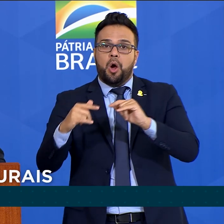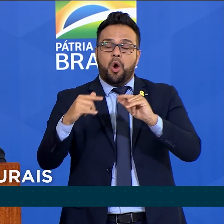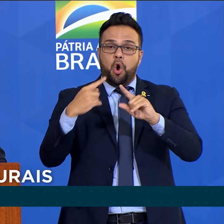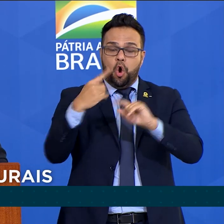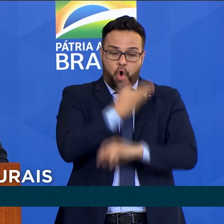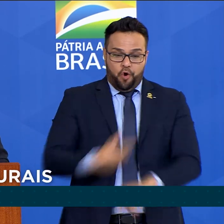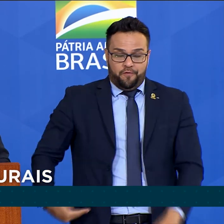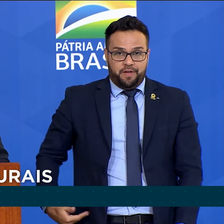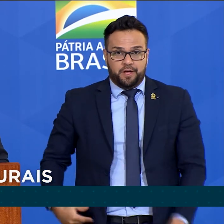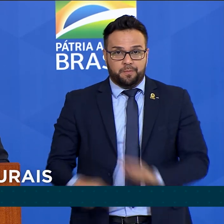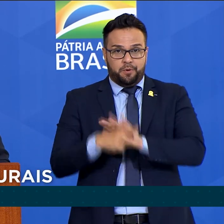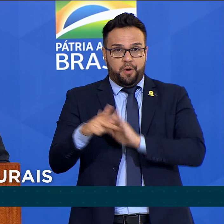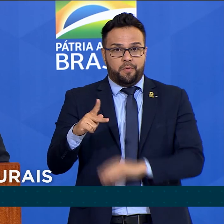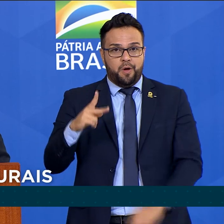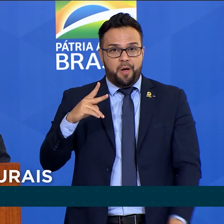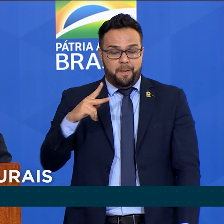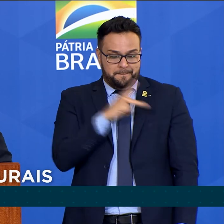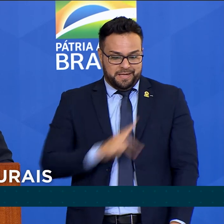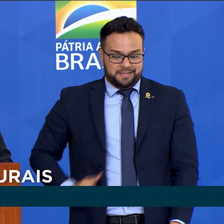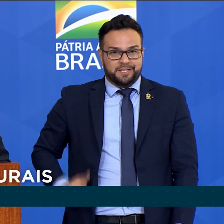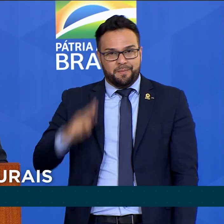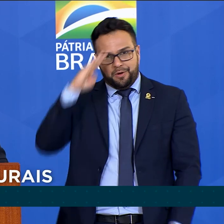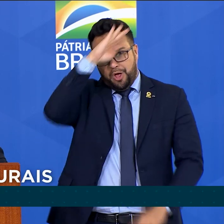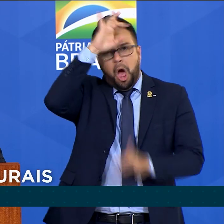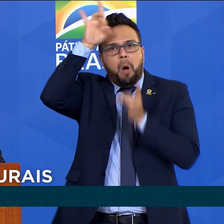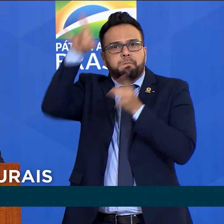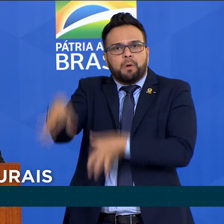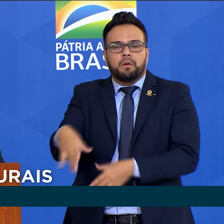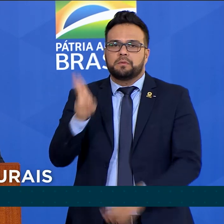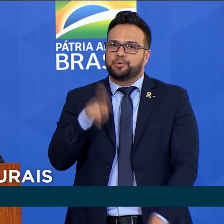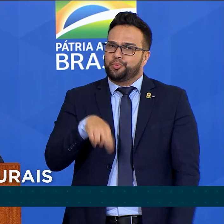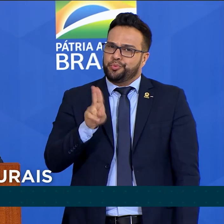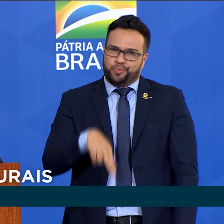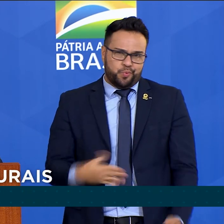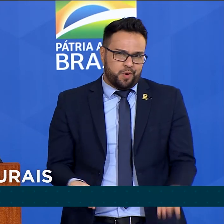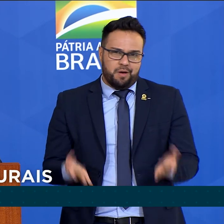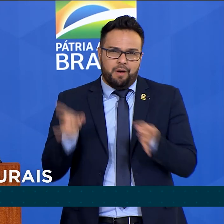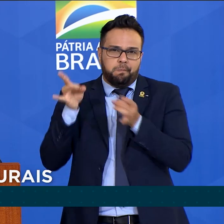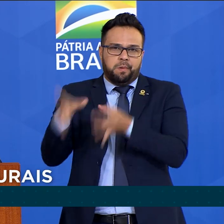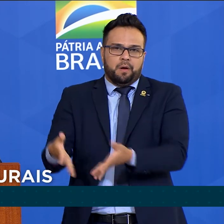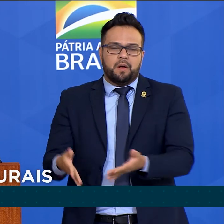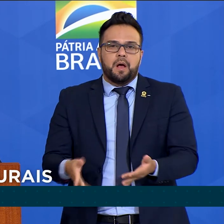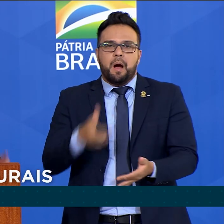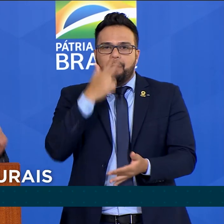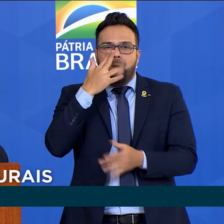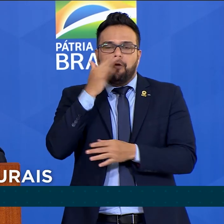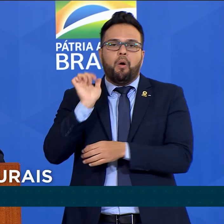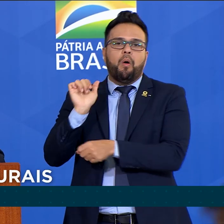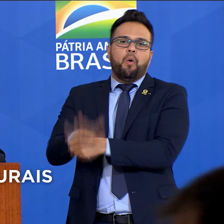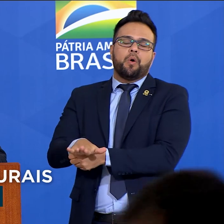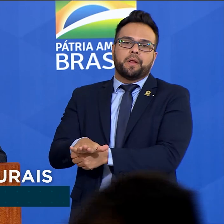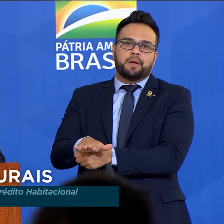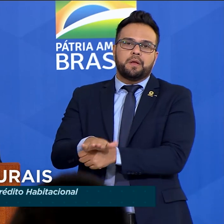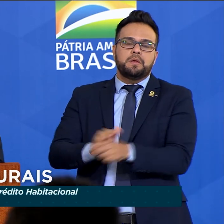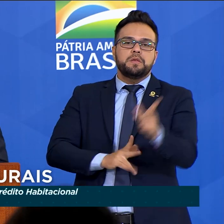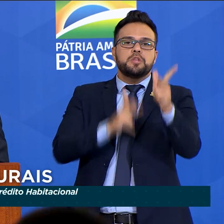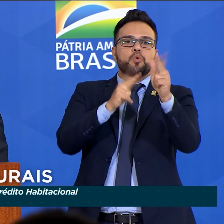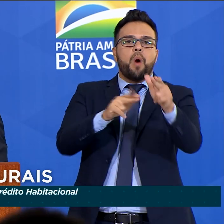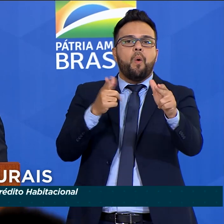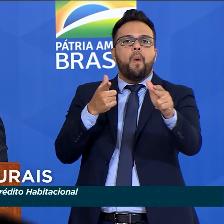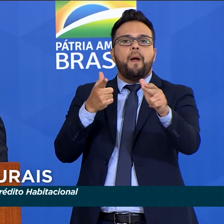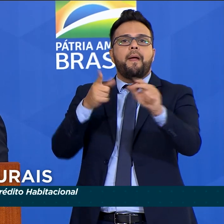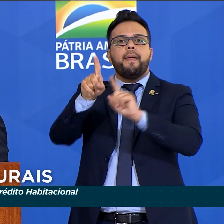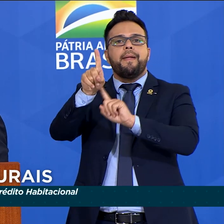presidente Bolsonaro, elas não estariam abandonadas. Elas não estariam jogadas como foram por